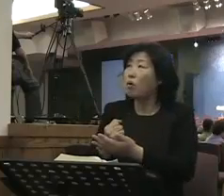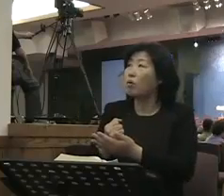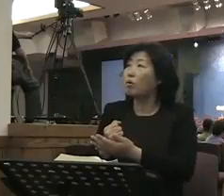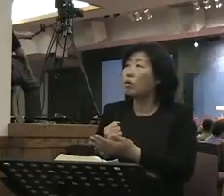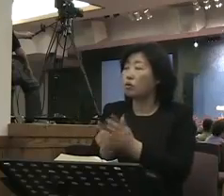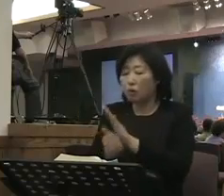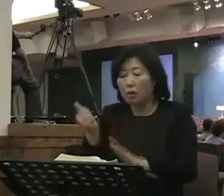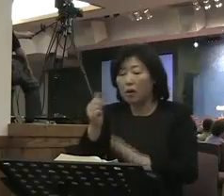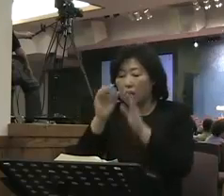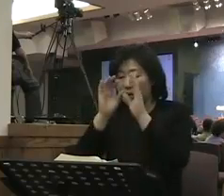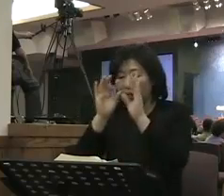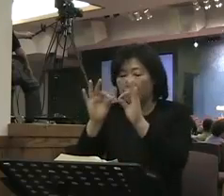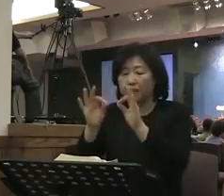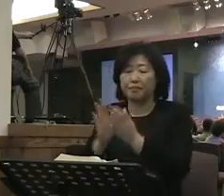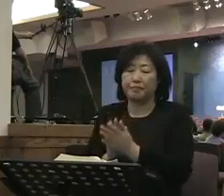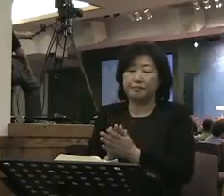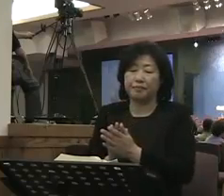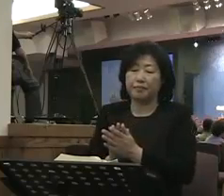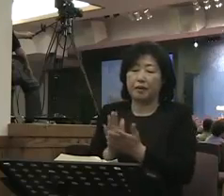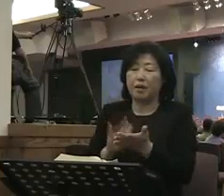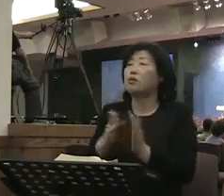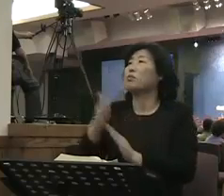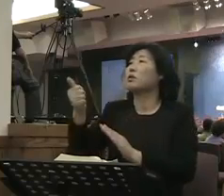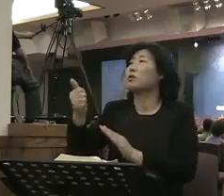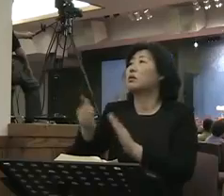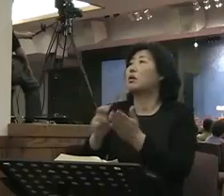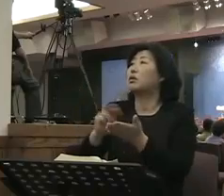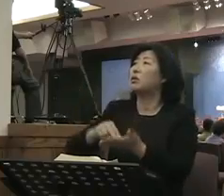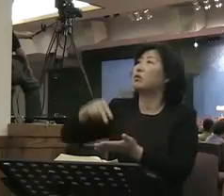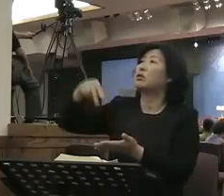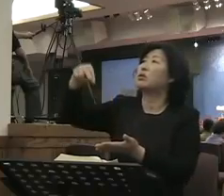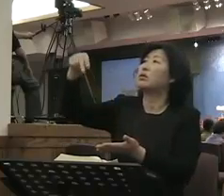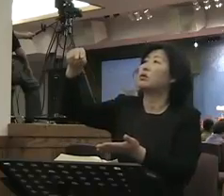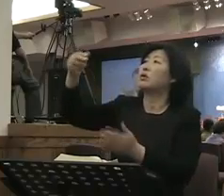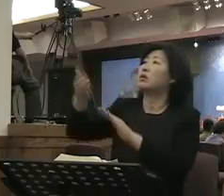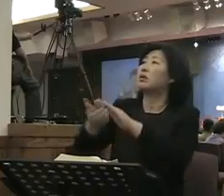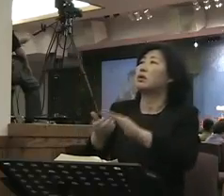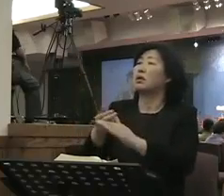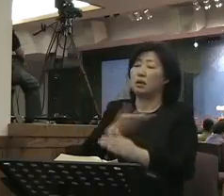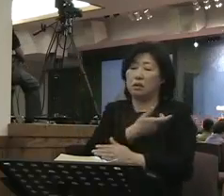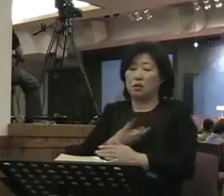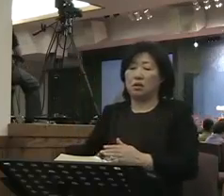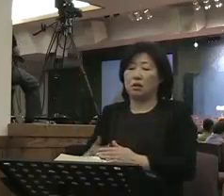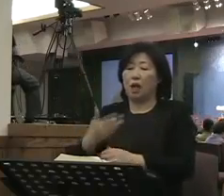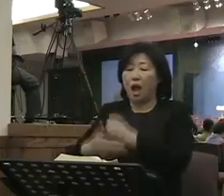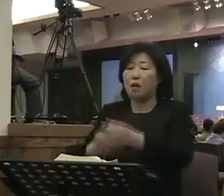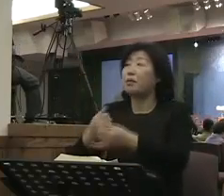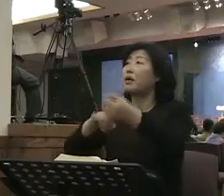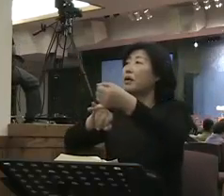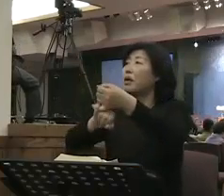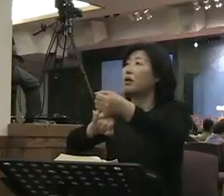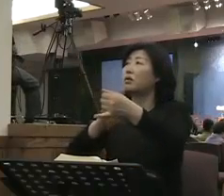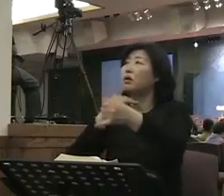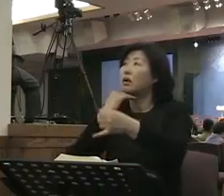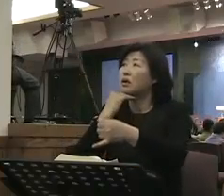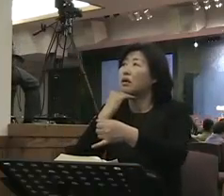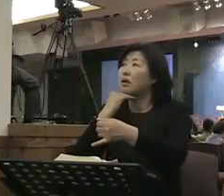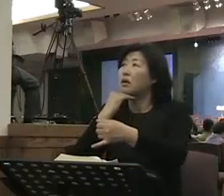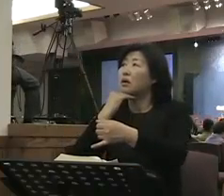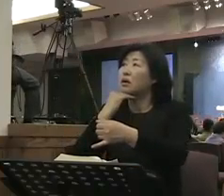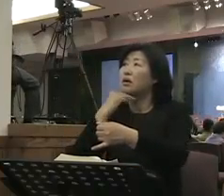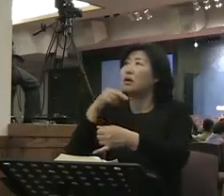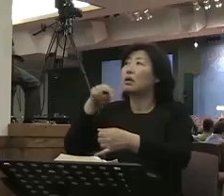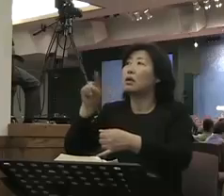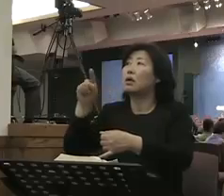마음으로 소망해 봅니다. 예수님께서 승천하시기 전 제자들에게 너희는 하나님의 약속을 기다리라고 사도행전 1장에